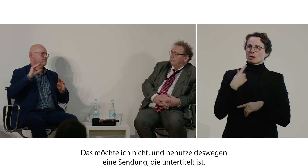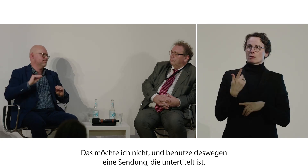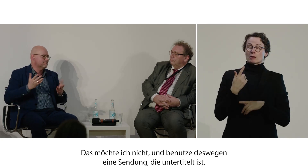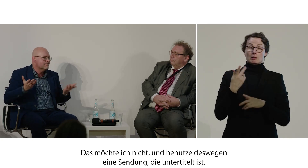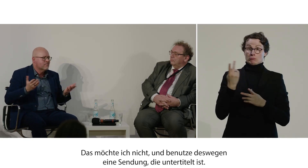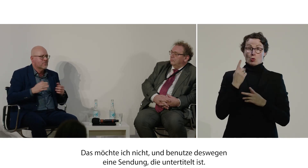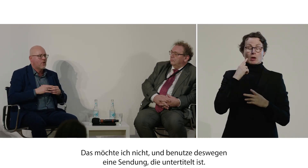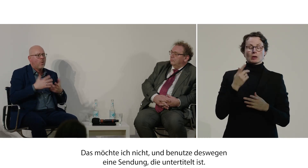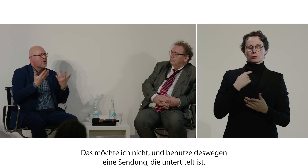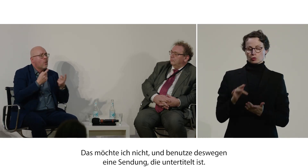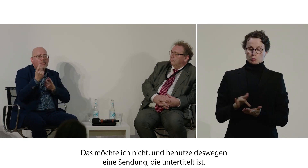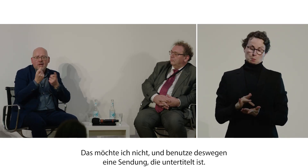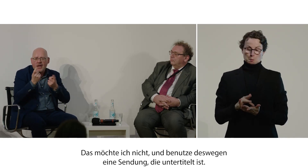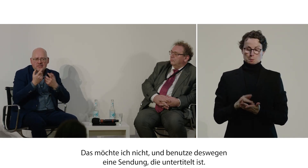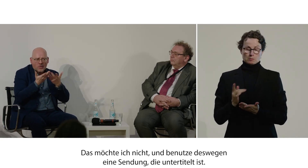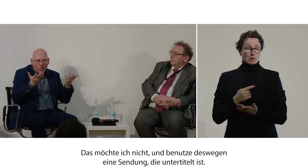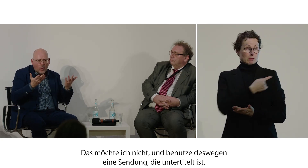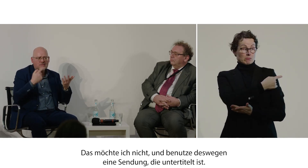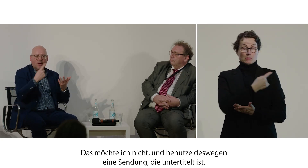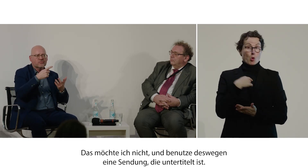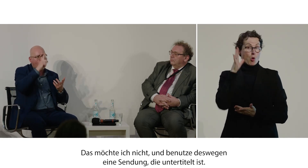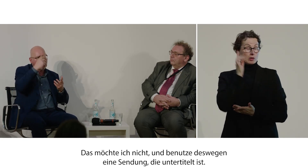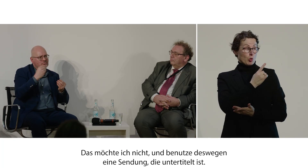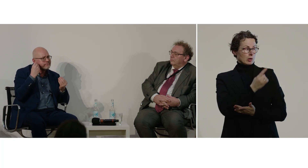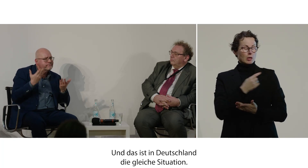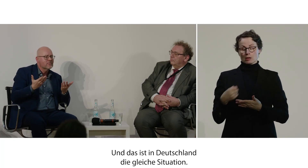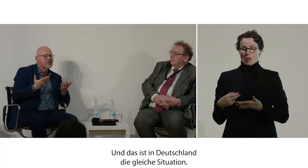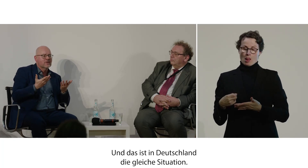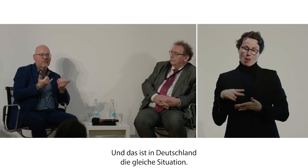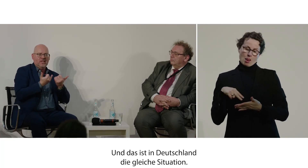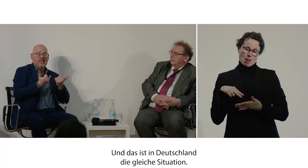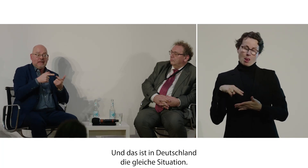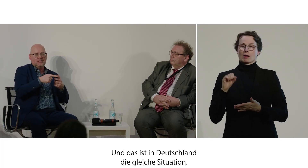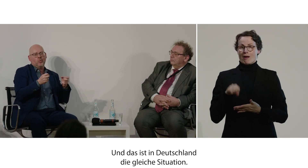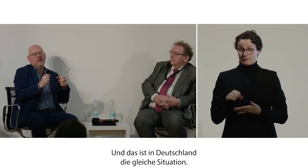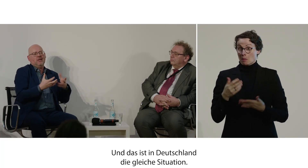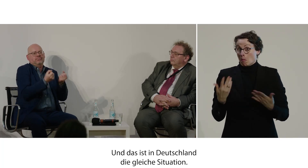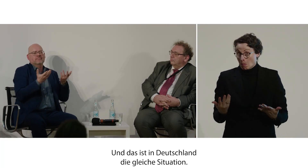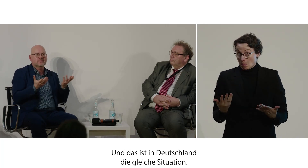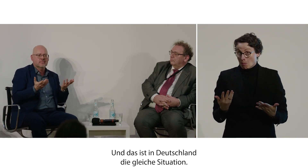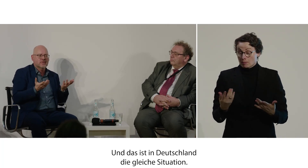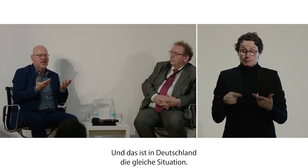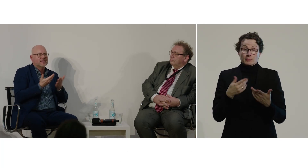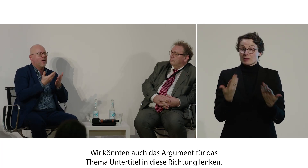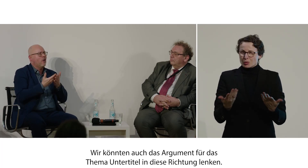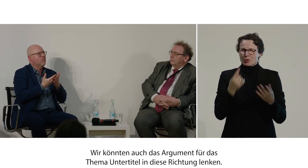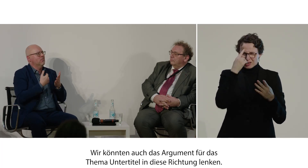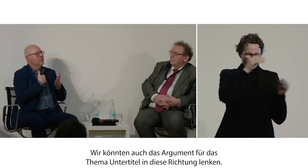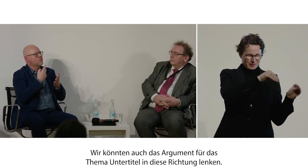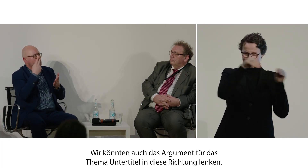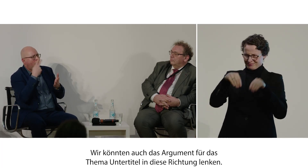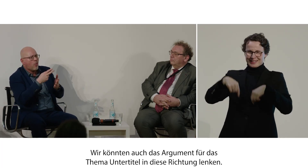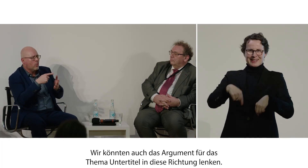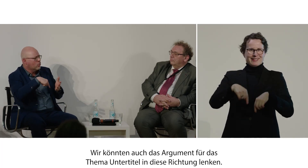möchte ich nicht, möchte vorsichtig sein und benutze deswegen eine Sendung, die untertitelt ist. Und das ist in Deutschland die gleiche Situation. Ich glaube,